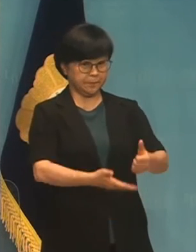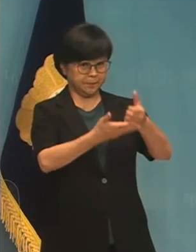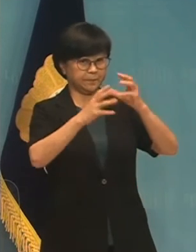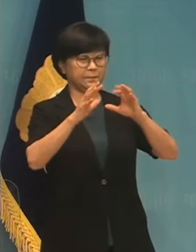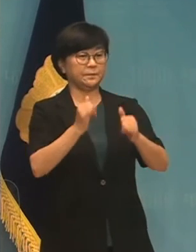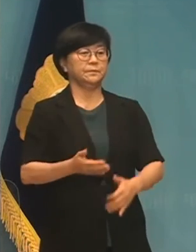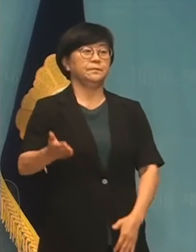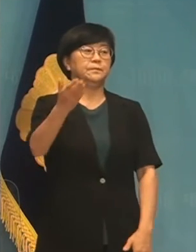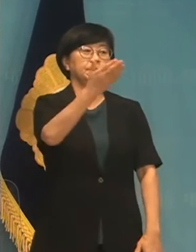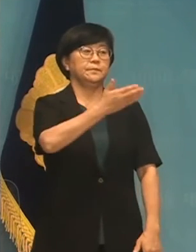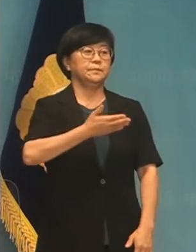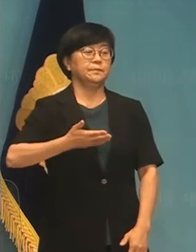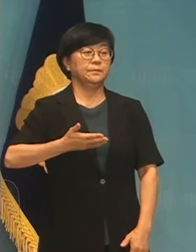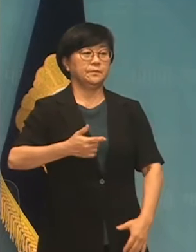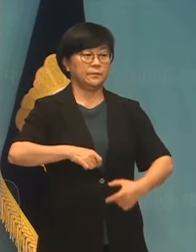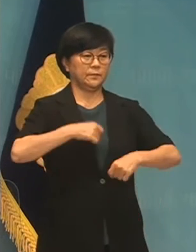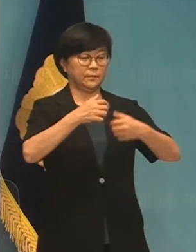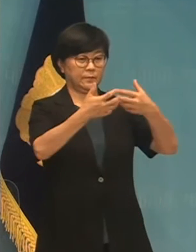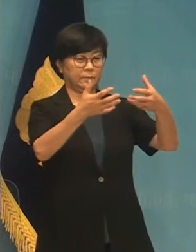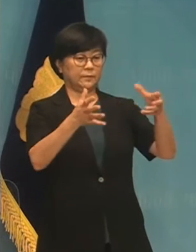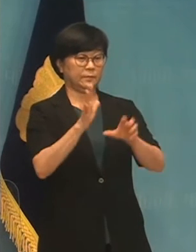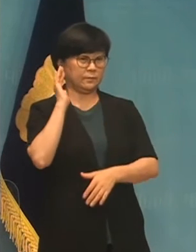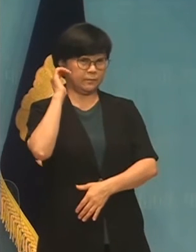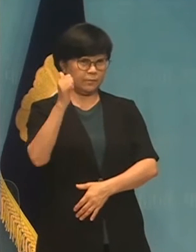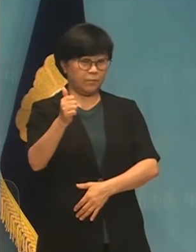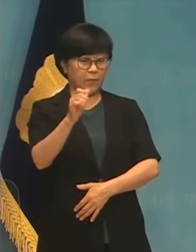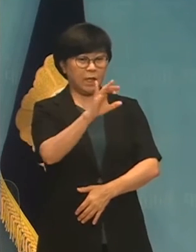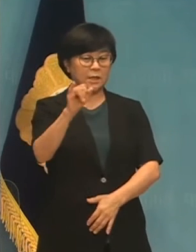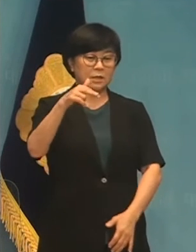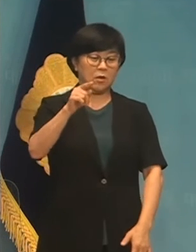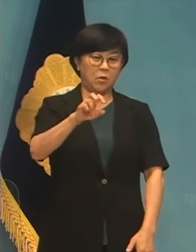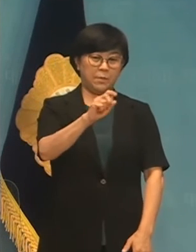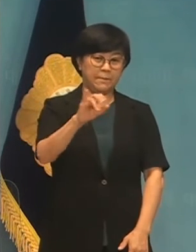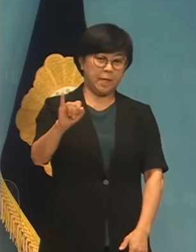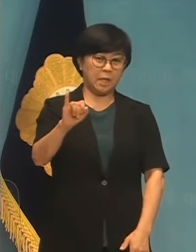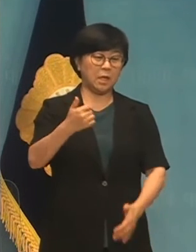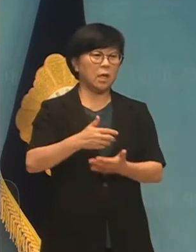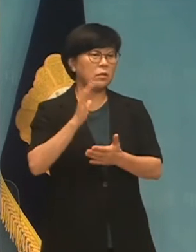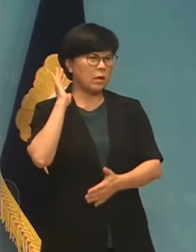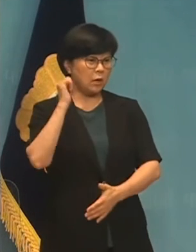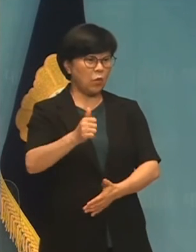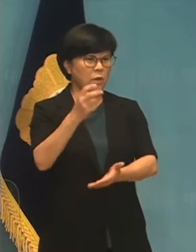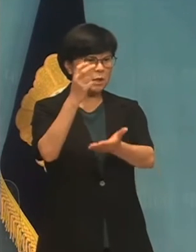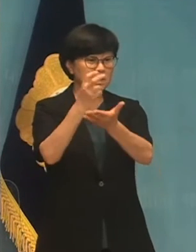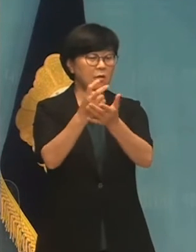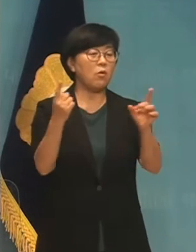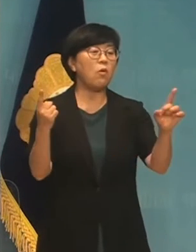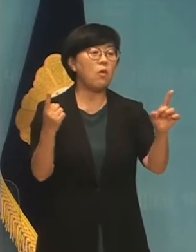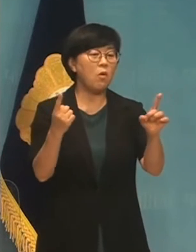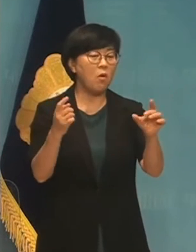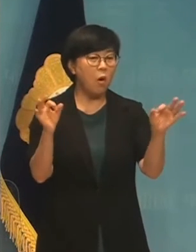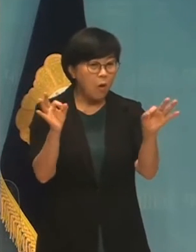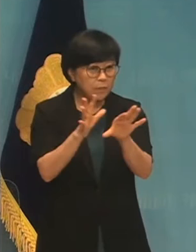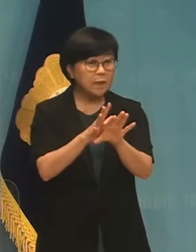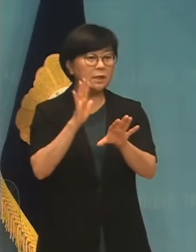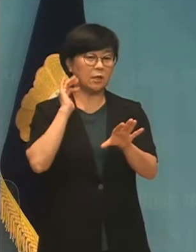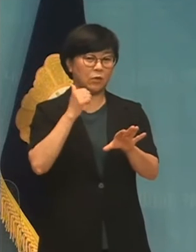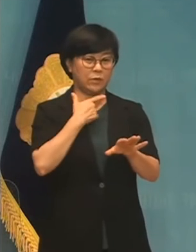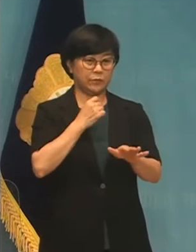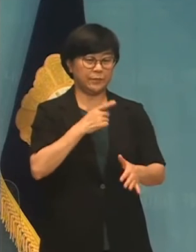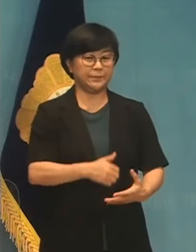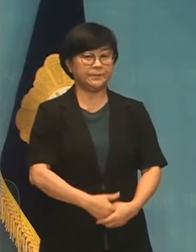존경하는 국민 여러분, 정의당 대통령 이정미는 대통령제를 없애는 대통령이 되겠습니다.